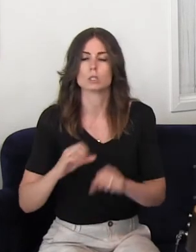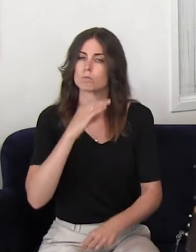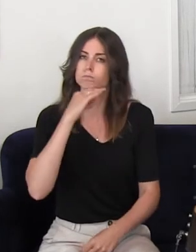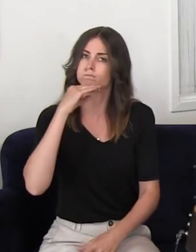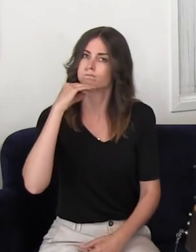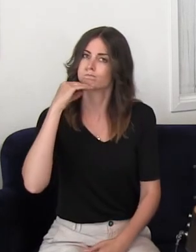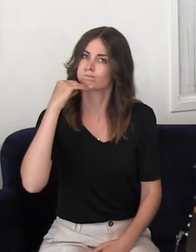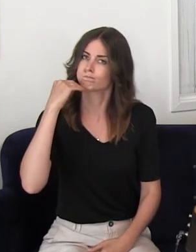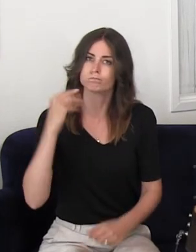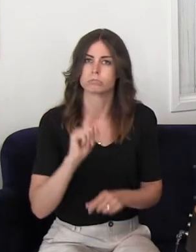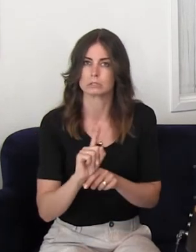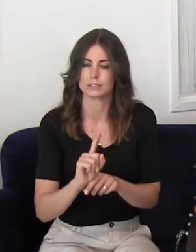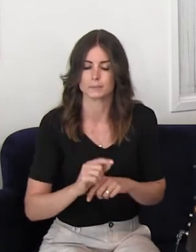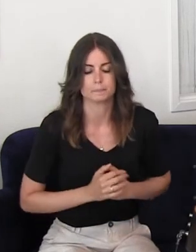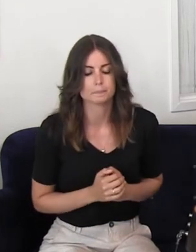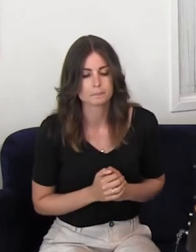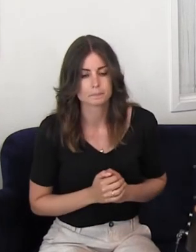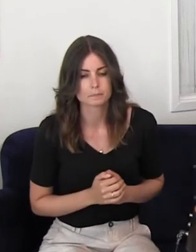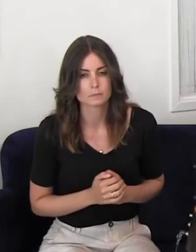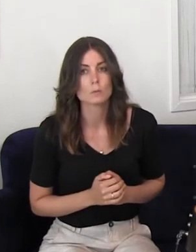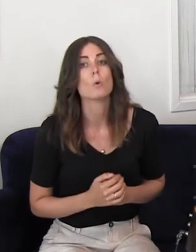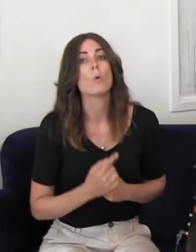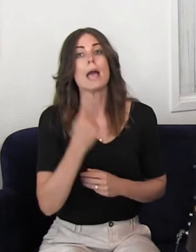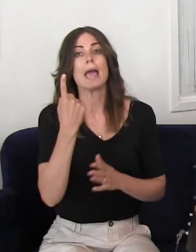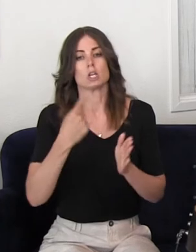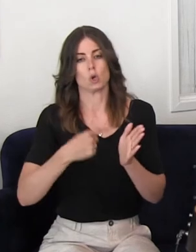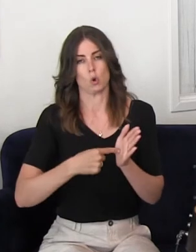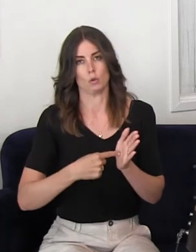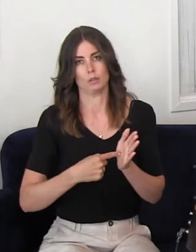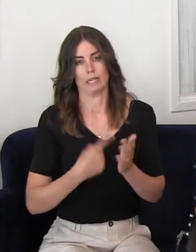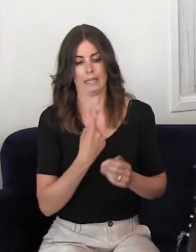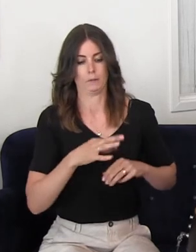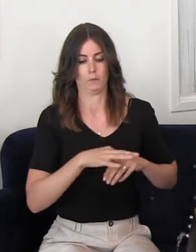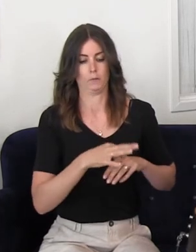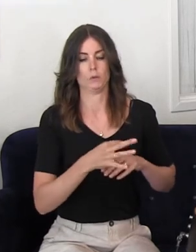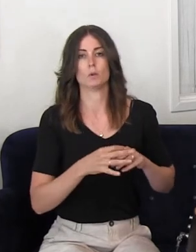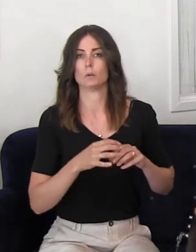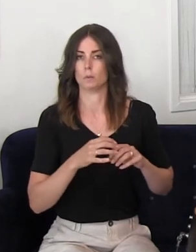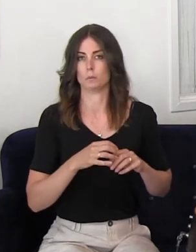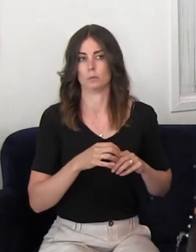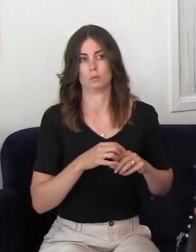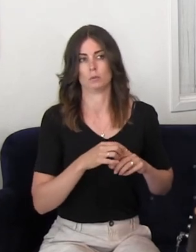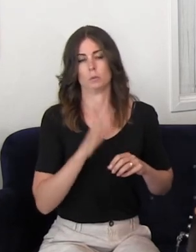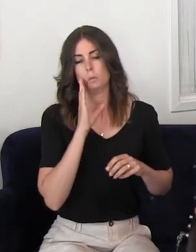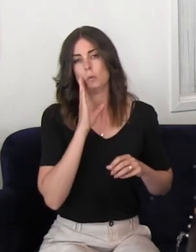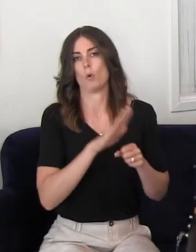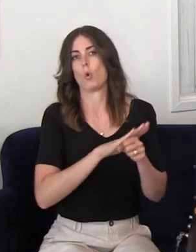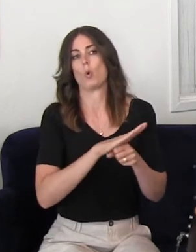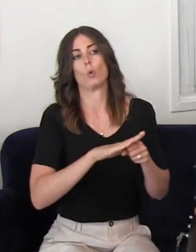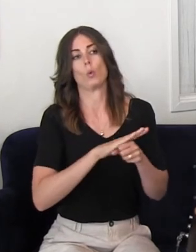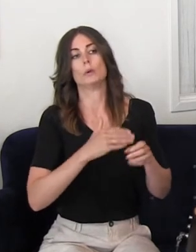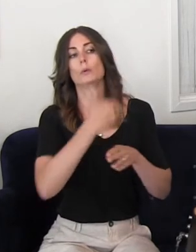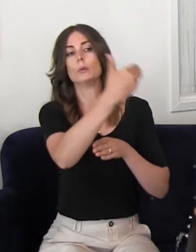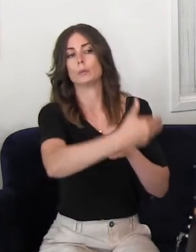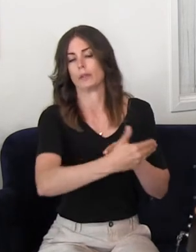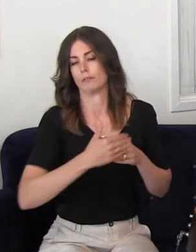god tid. Och vid ett tillfälle ska en av fruarna på gårdarna utanför Hova med